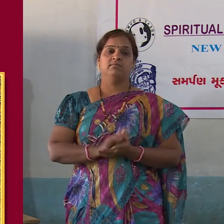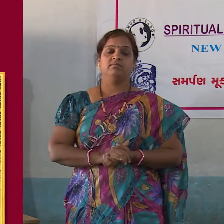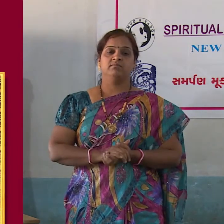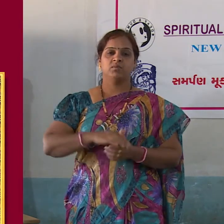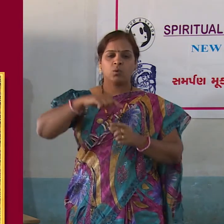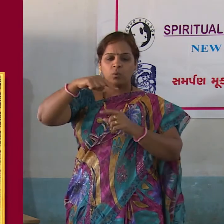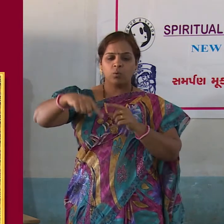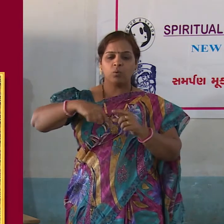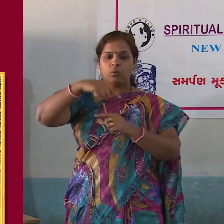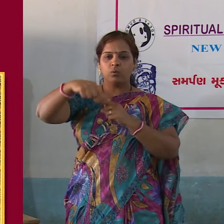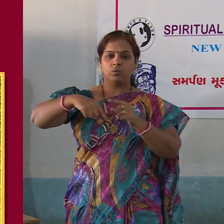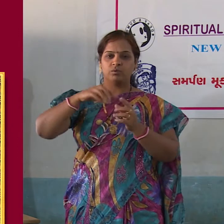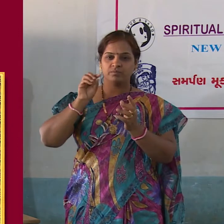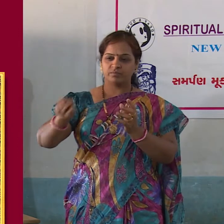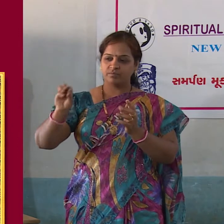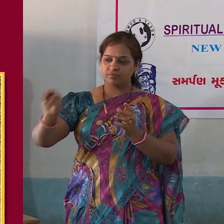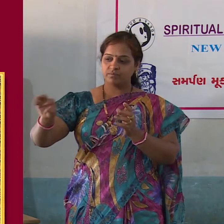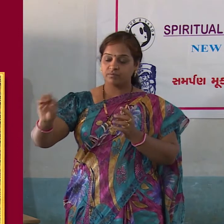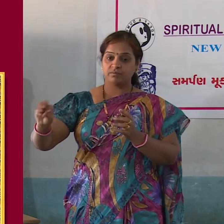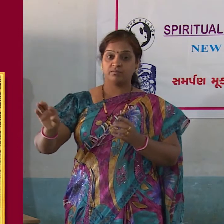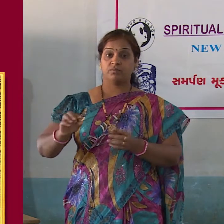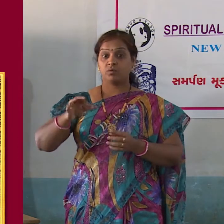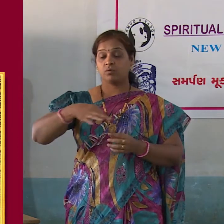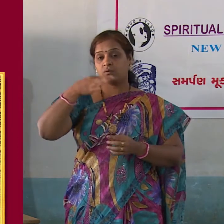रिकॉर्ड जो है उसमें जो भरा हुआ है,